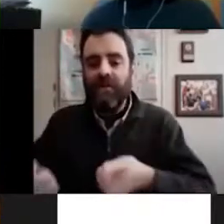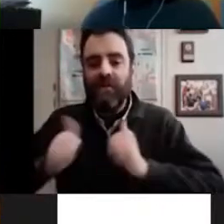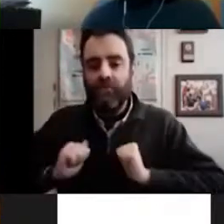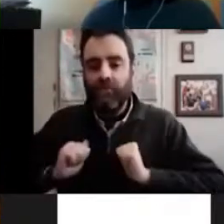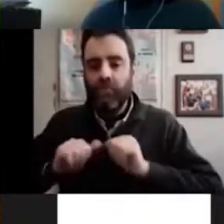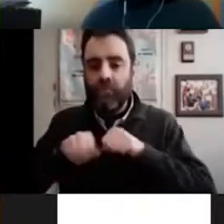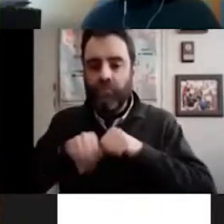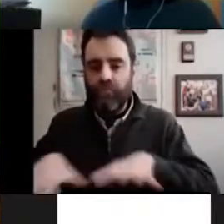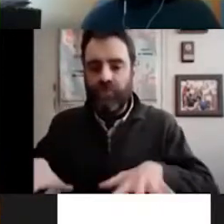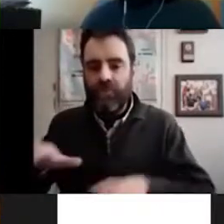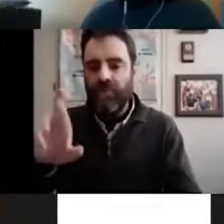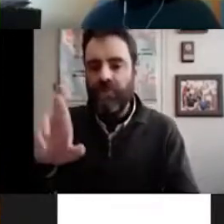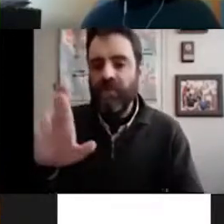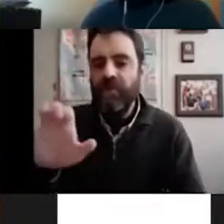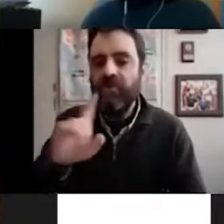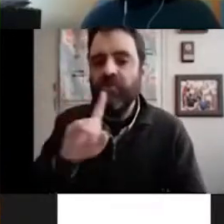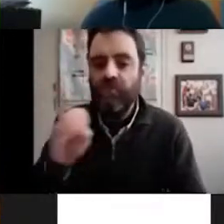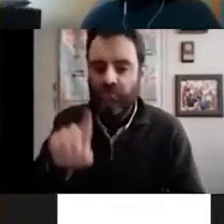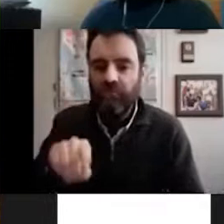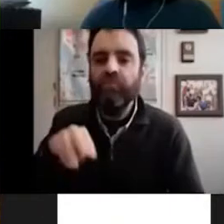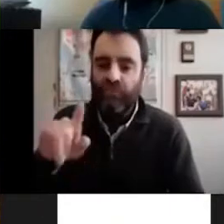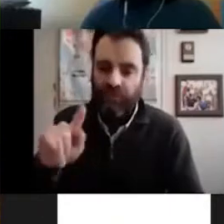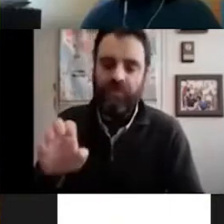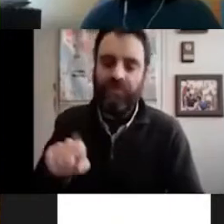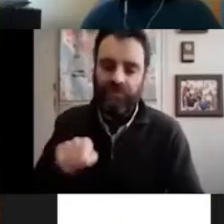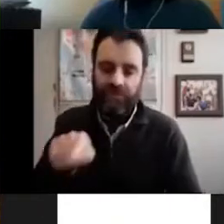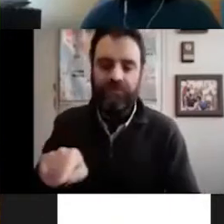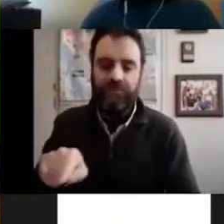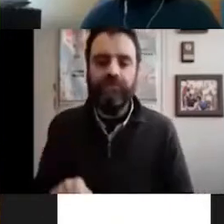hay 2 cursos especiales de retos múltiples.